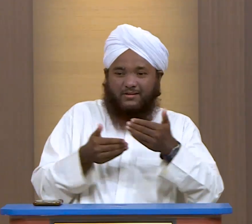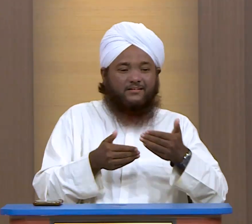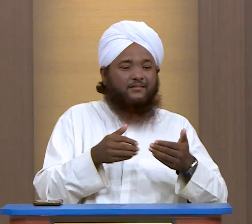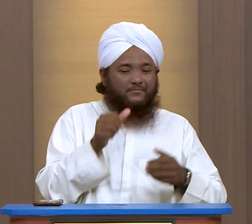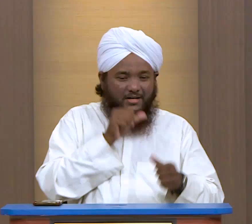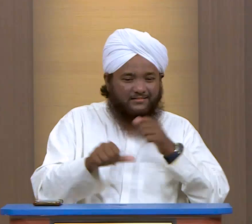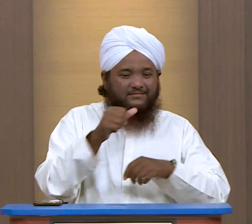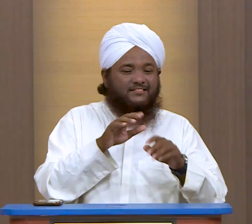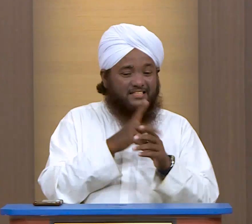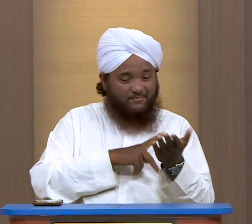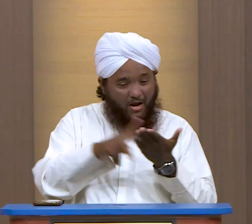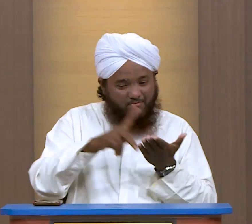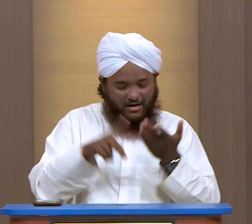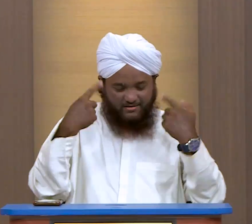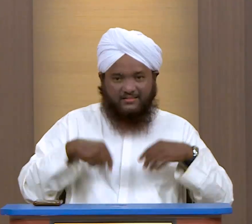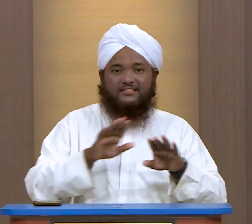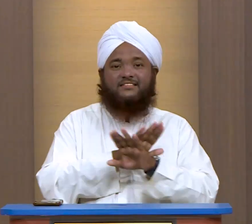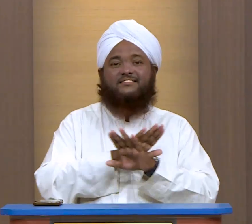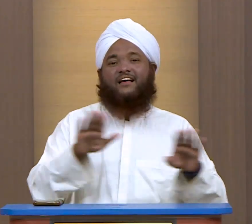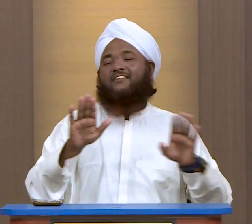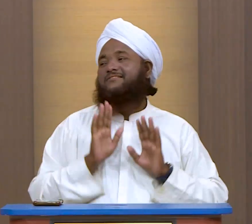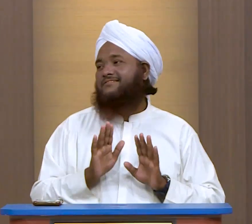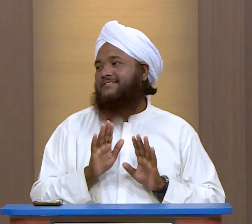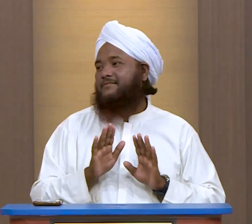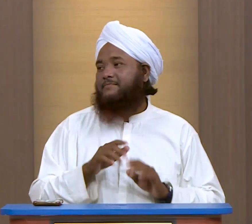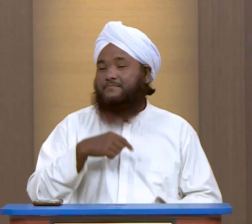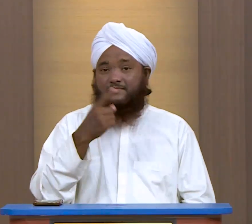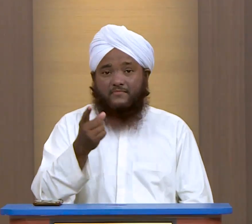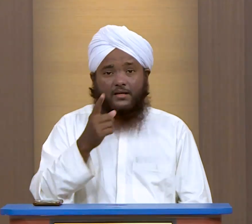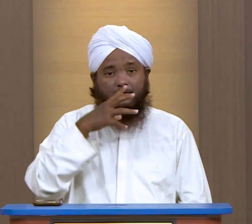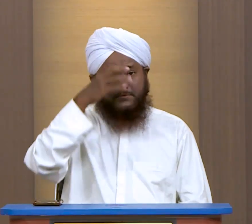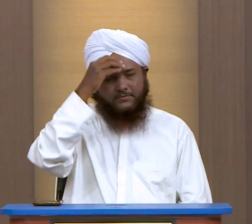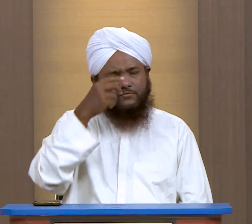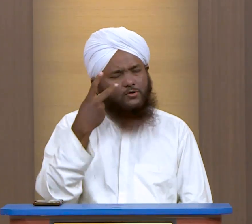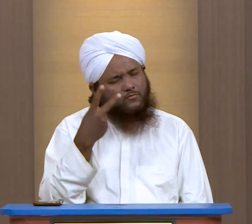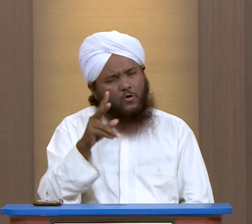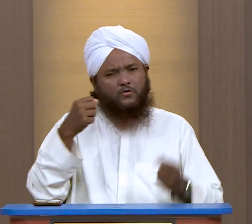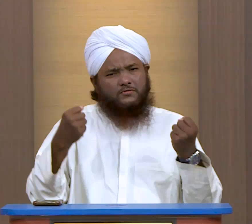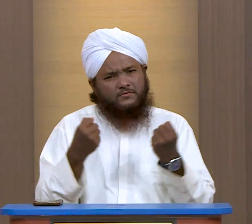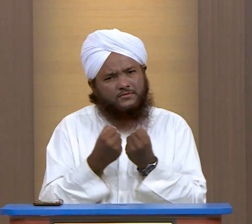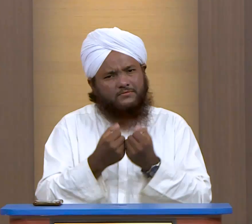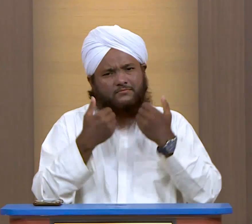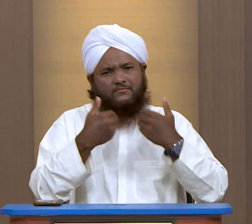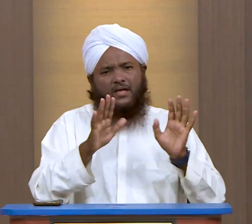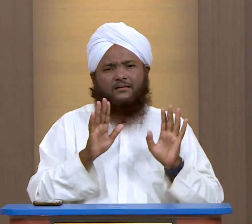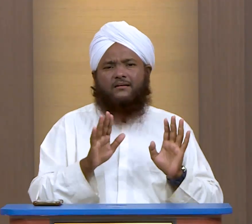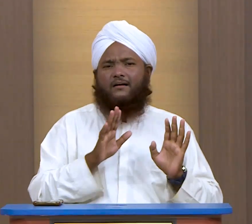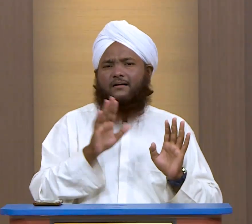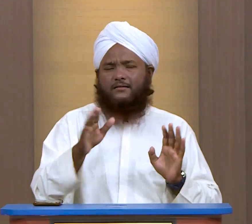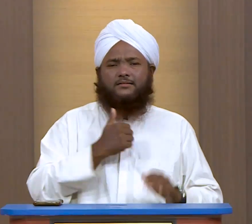ہی چڑچڑا پن آ جائے، بلا وجہ لڑیں، چاہے کتنا ہی جھگڑیں اور پریشان کریں، صبر اور